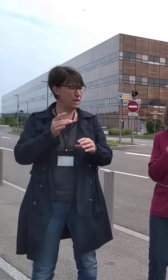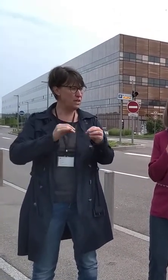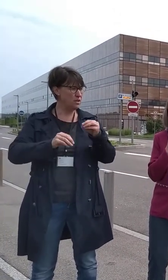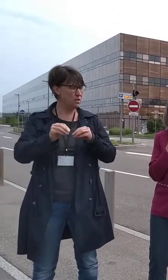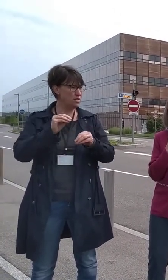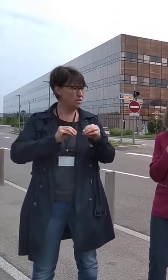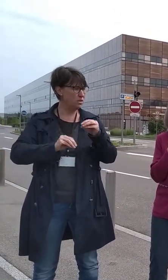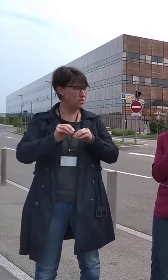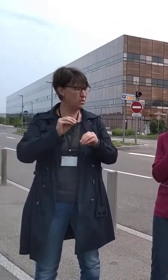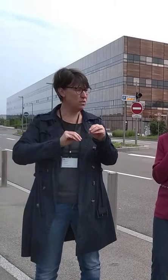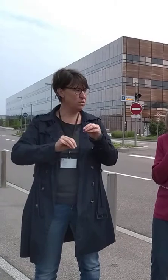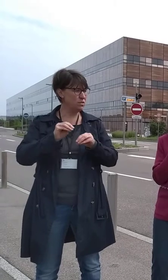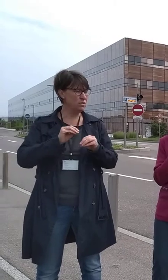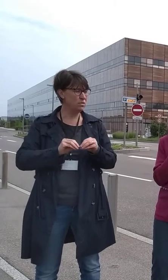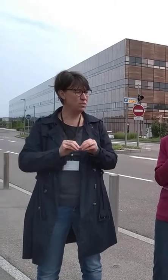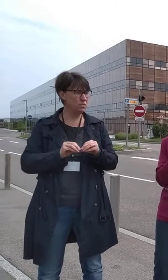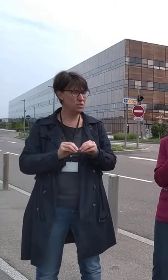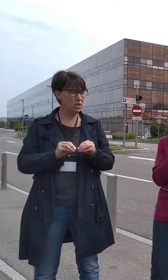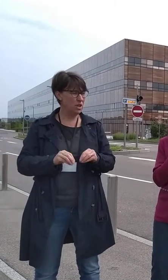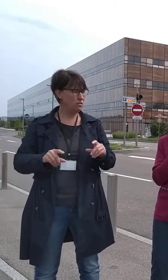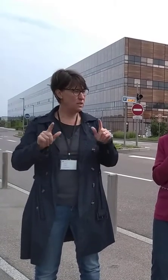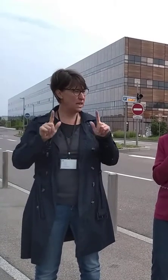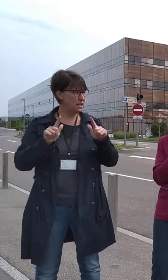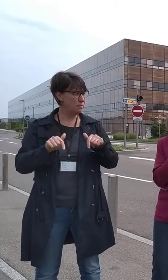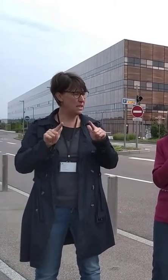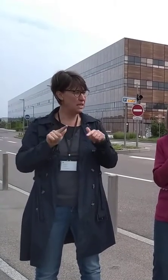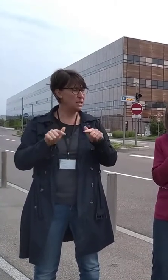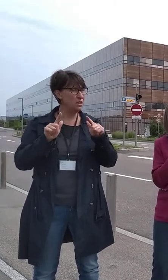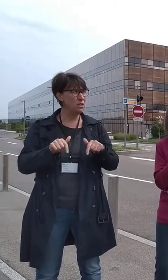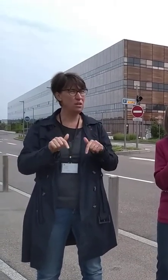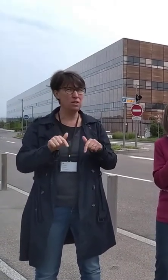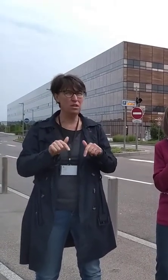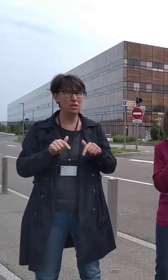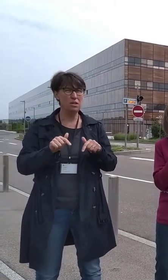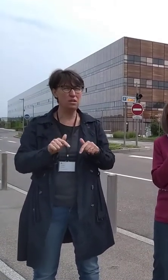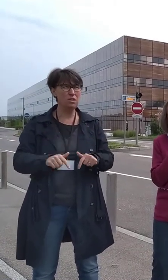les soignants, vous êtes